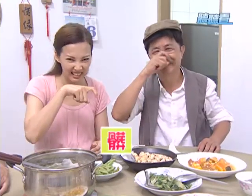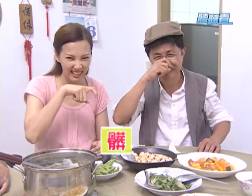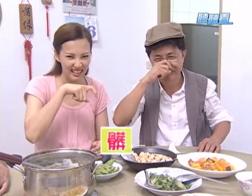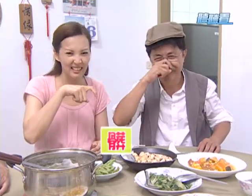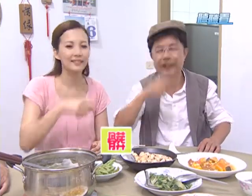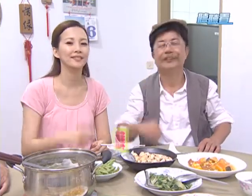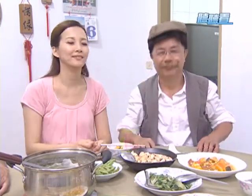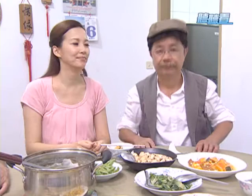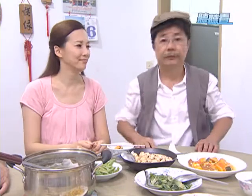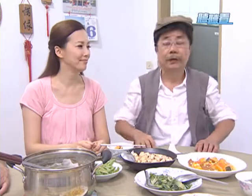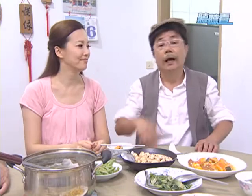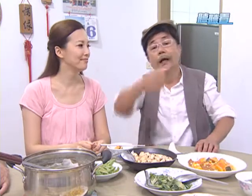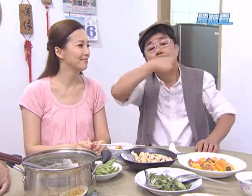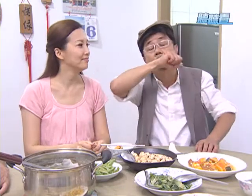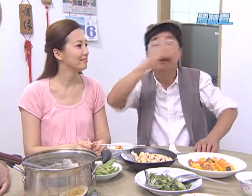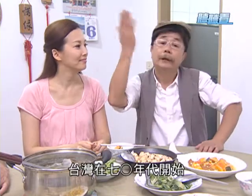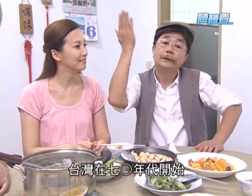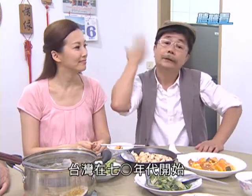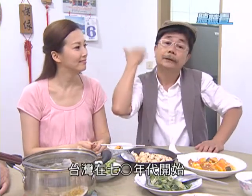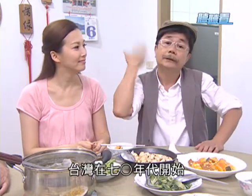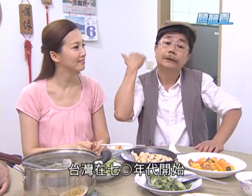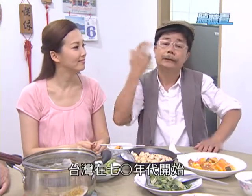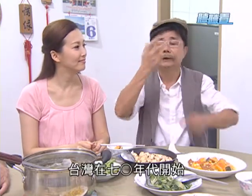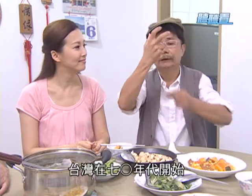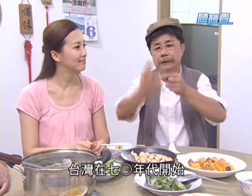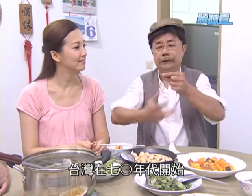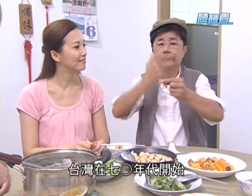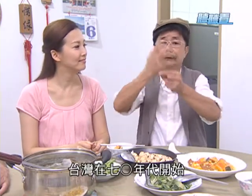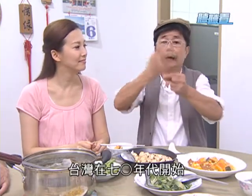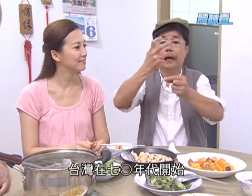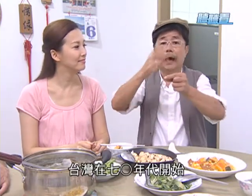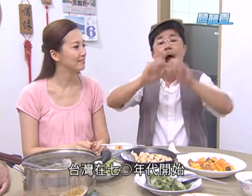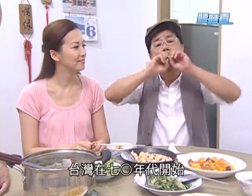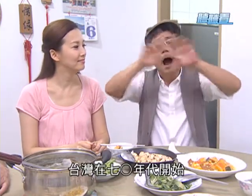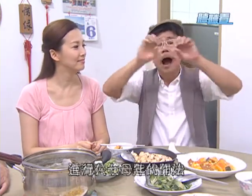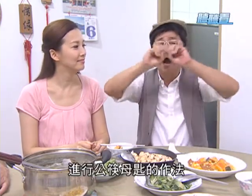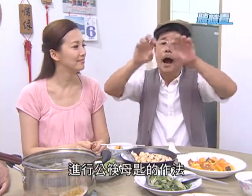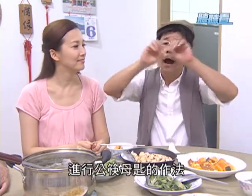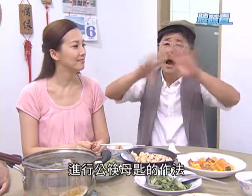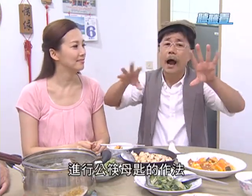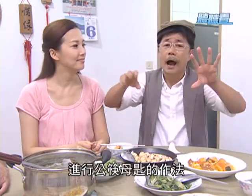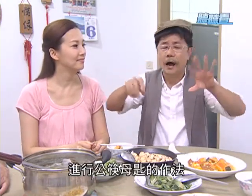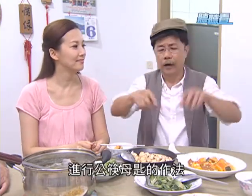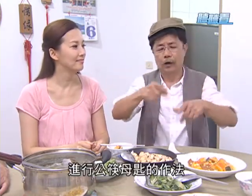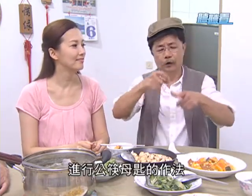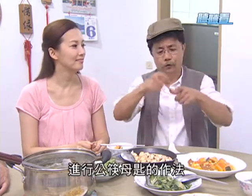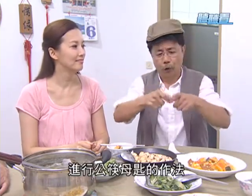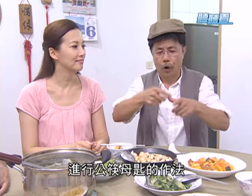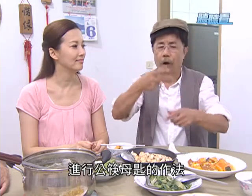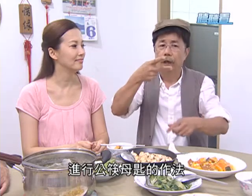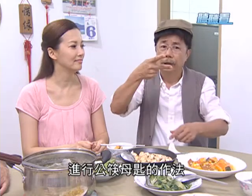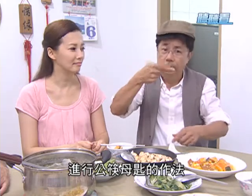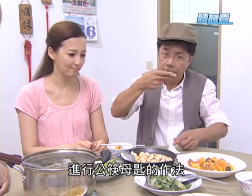脏。 台湾呢，在70年代开始呢，进行公筷母匙的做法